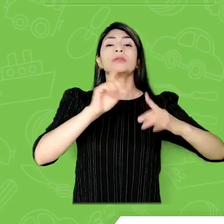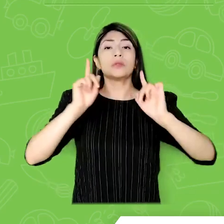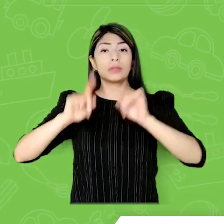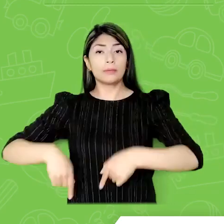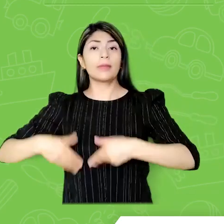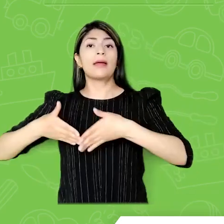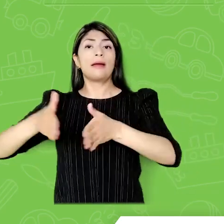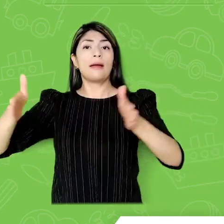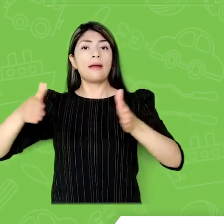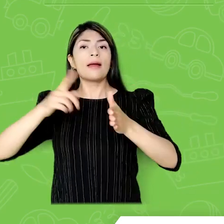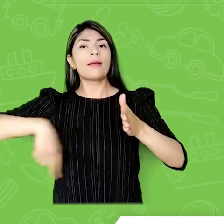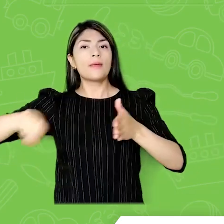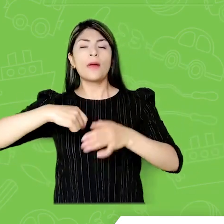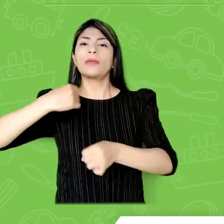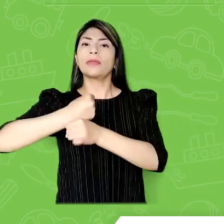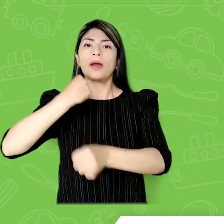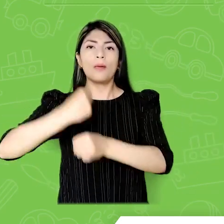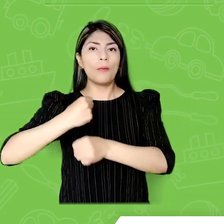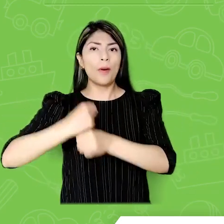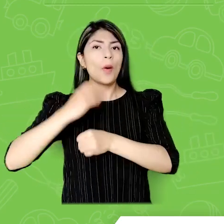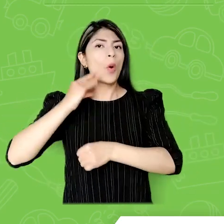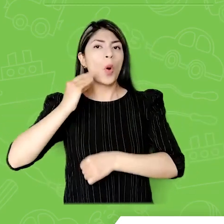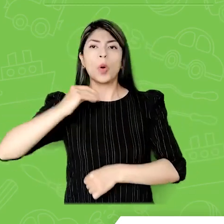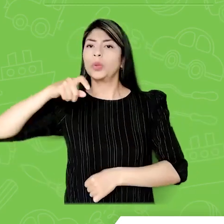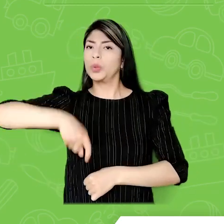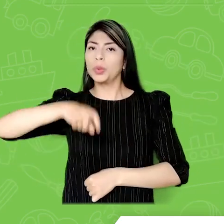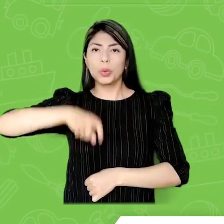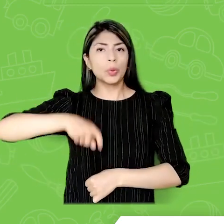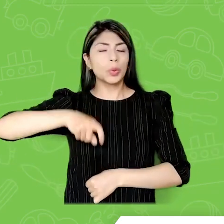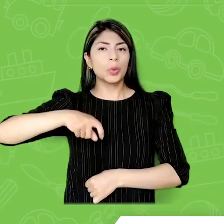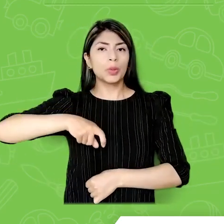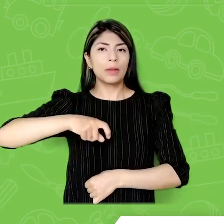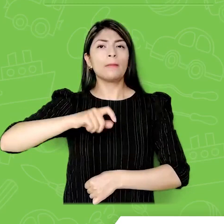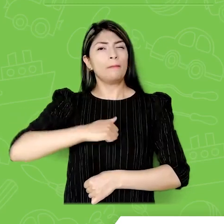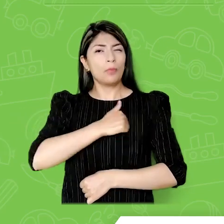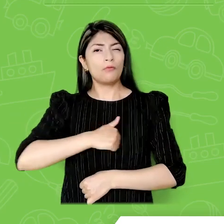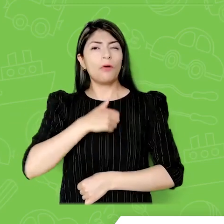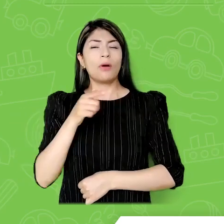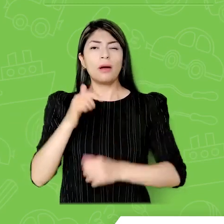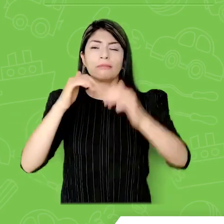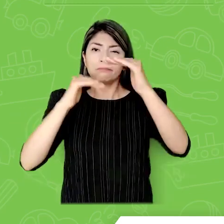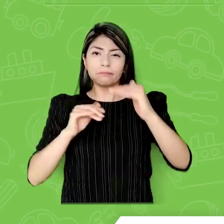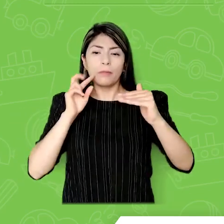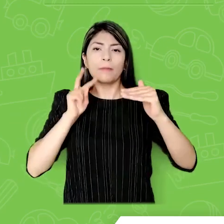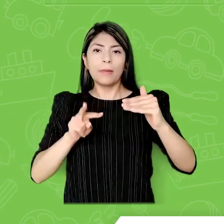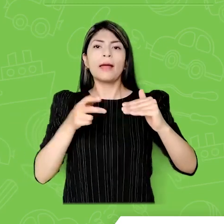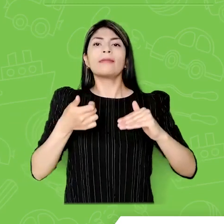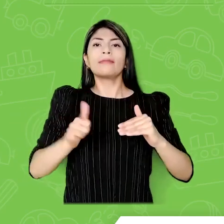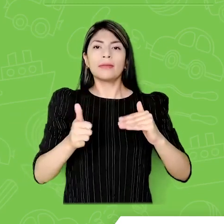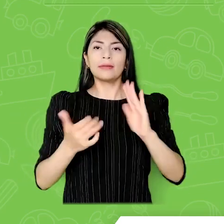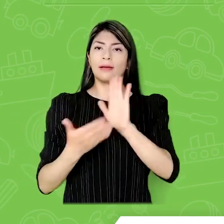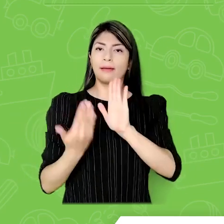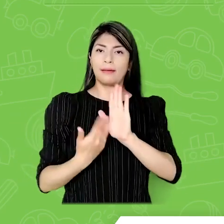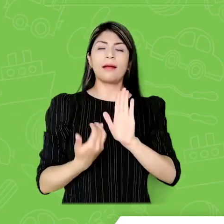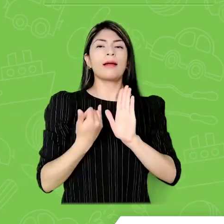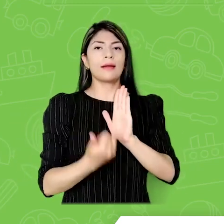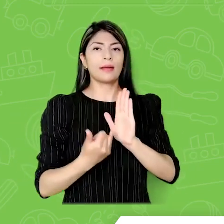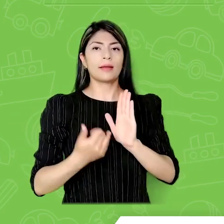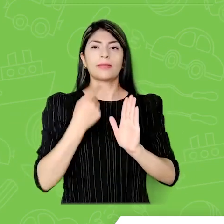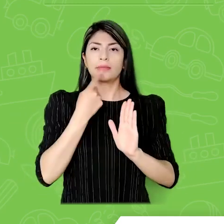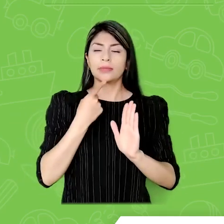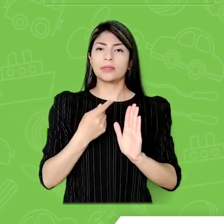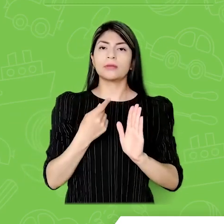del documento para visualizar la tabla. Parágrafo 1. La UPEC que forma parte integral del presente acuerdo